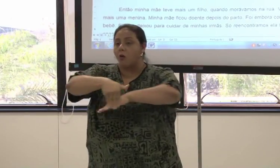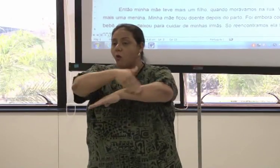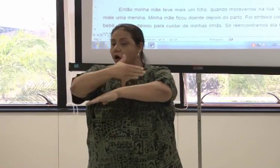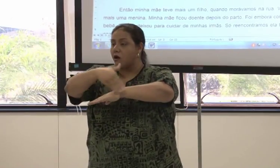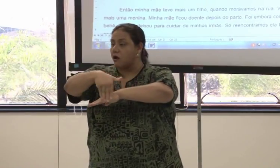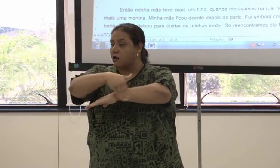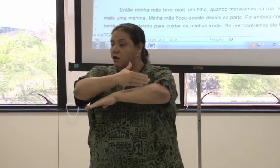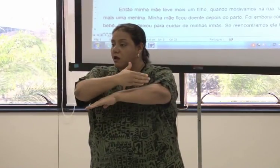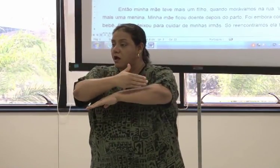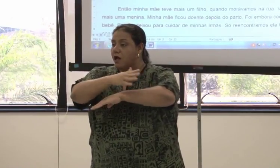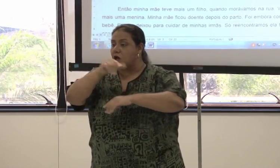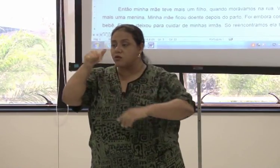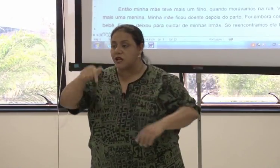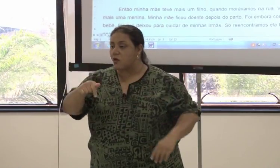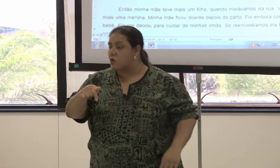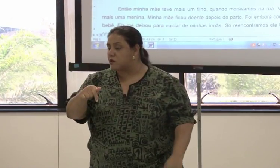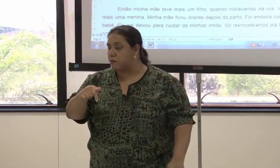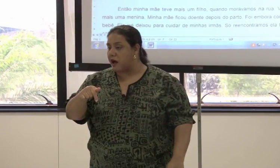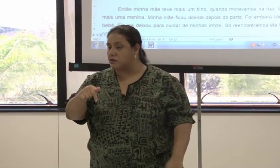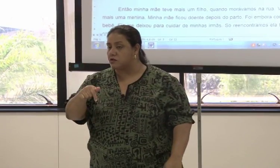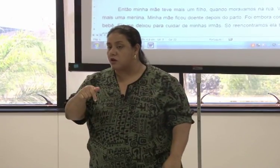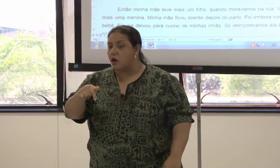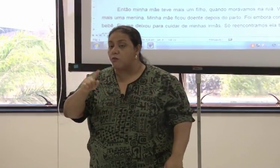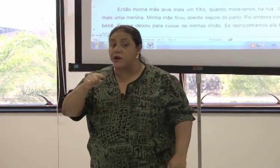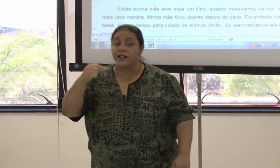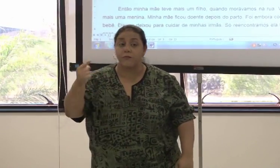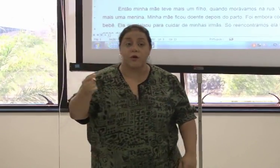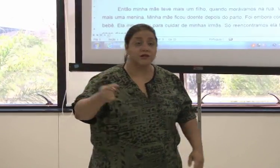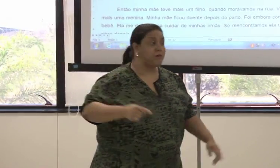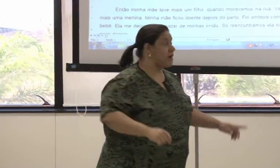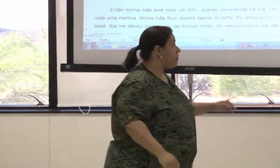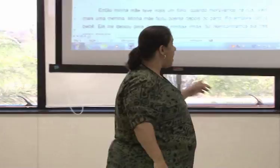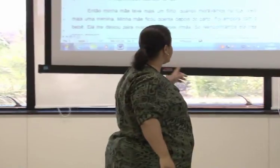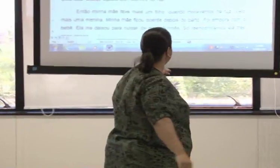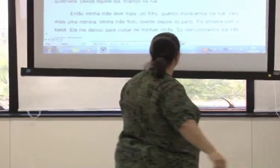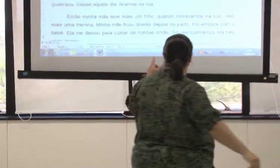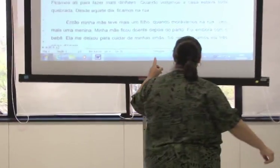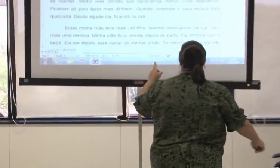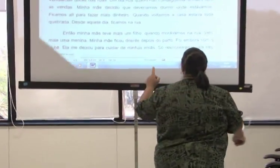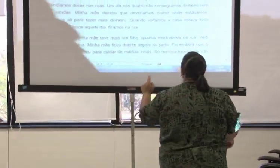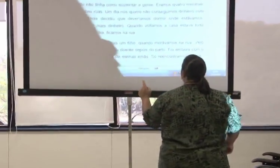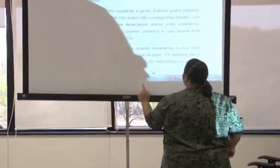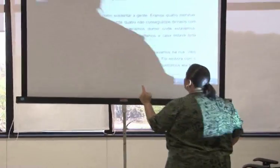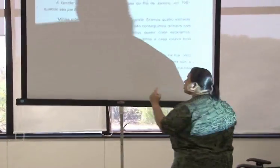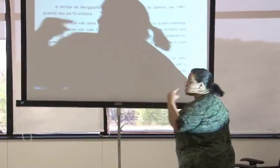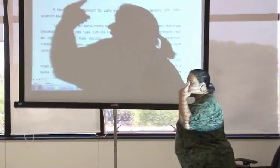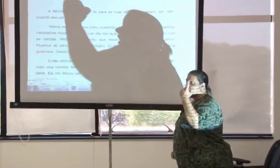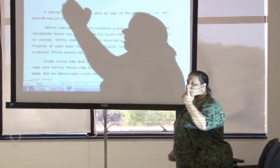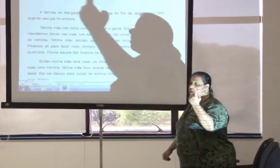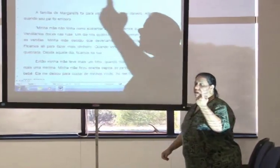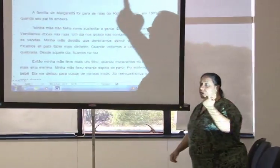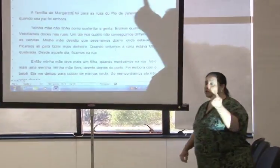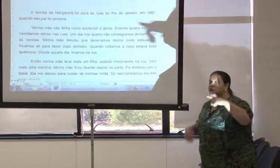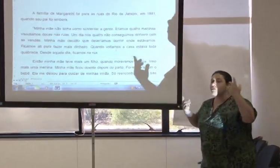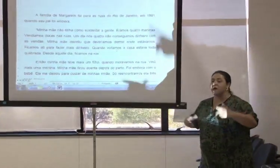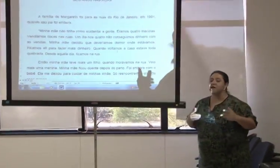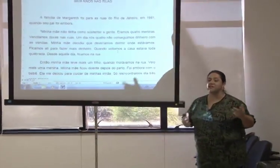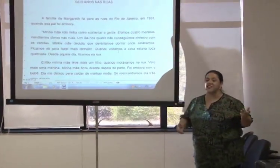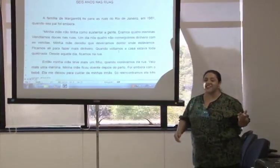rua. Eu usei um espaço, porque depois a minha frase vai virar, um dia já não é mais ali.